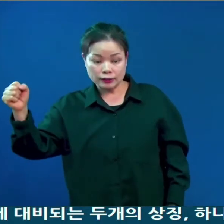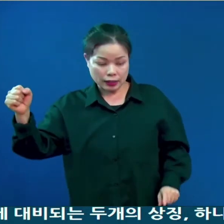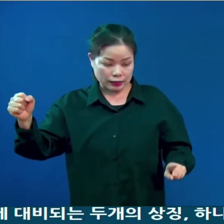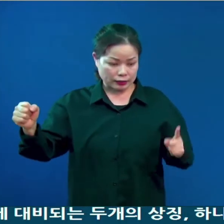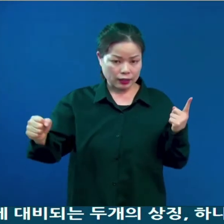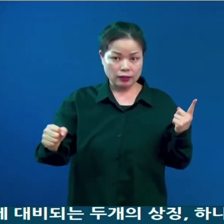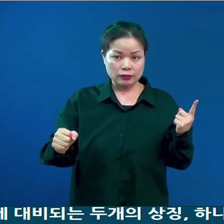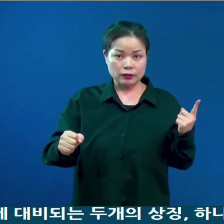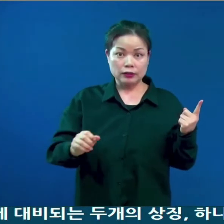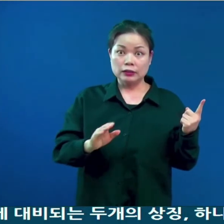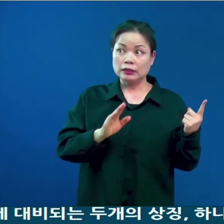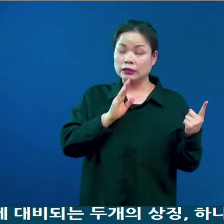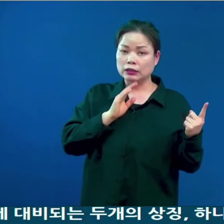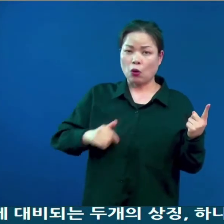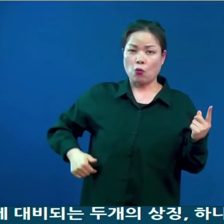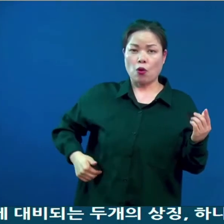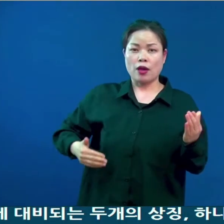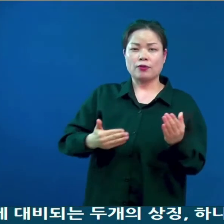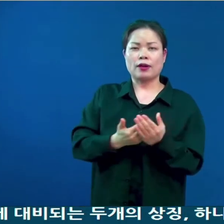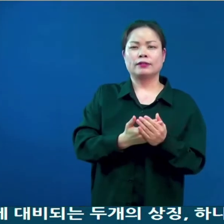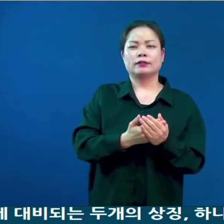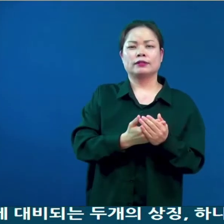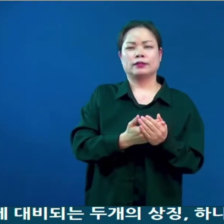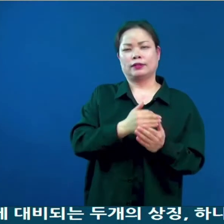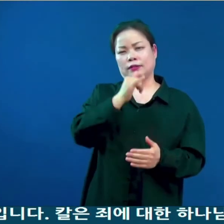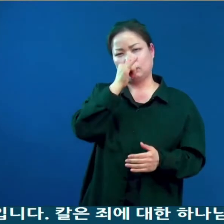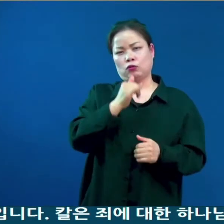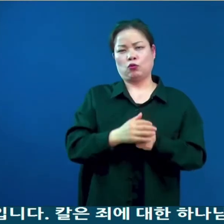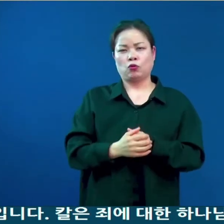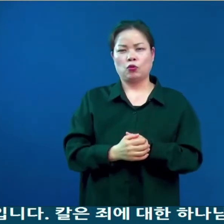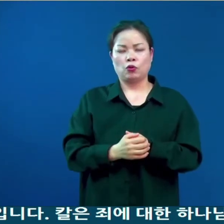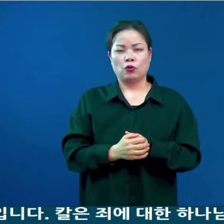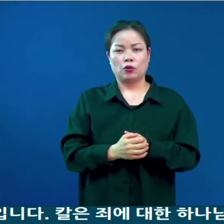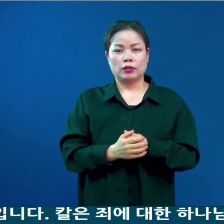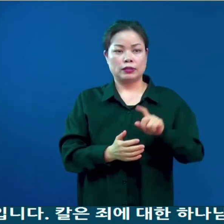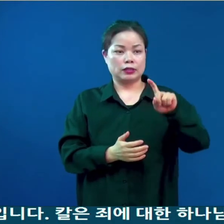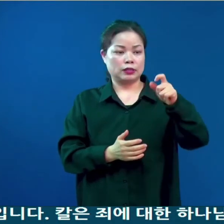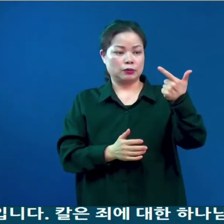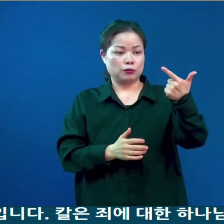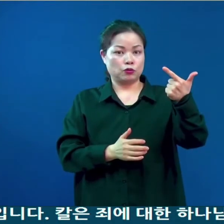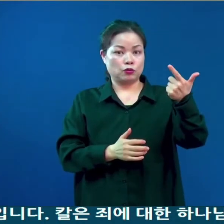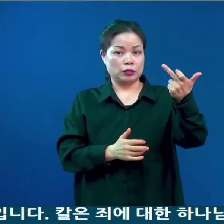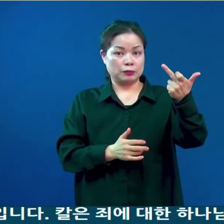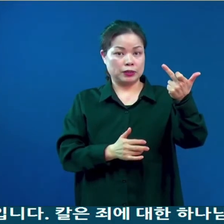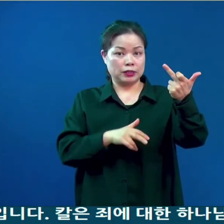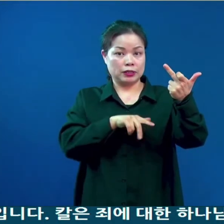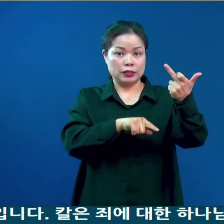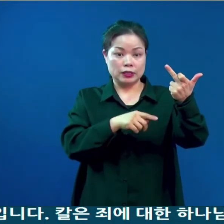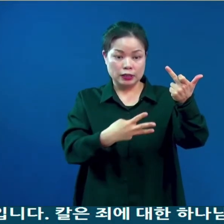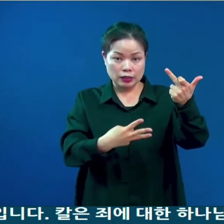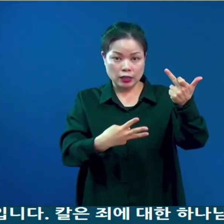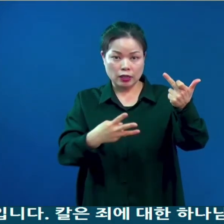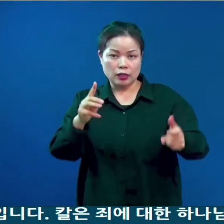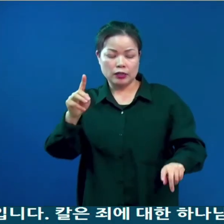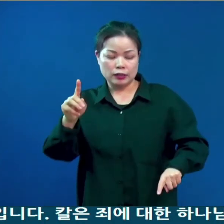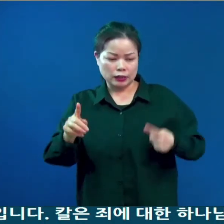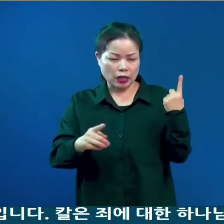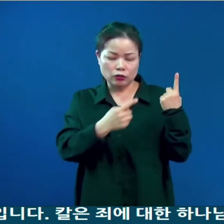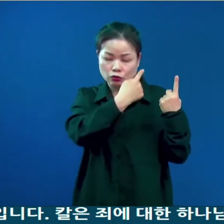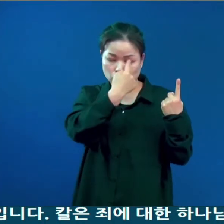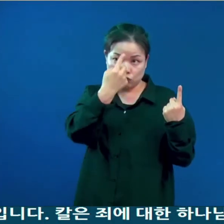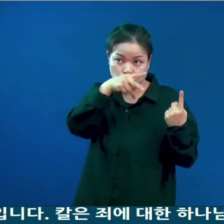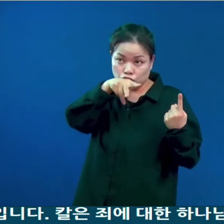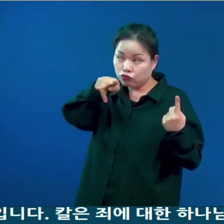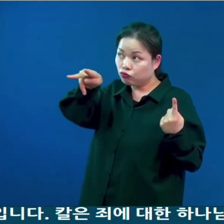다윗이 진정으로 회개하는 자리에 이르게 됩니다. 16절과 17절을 보십시오. 다윗이 눈을 들어